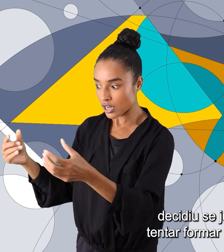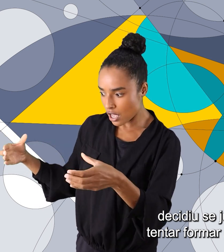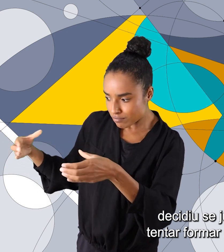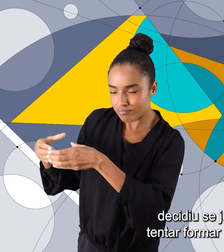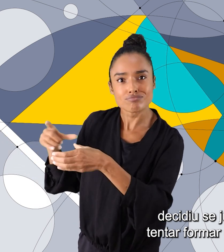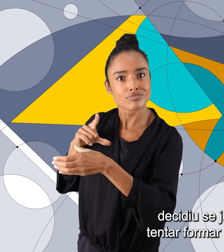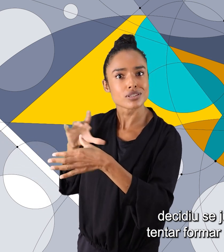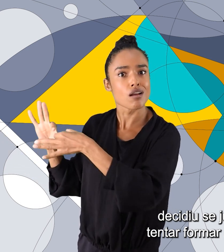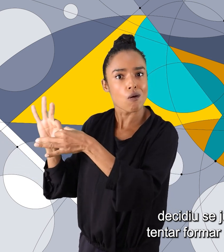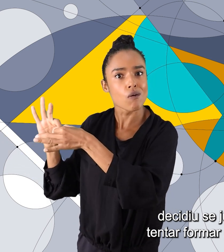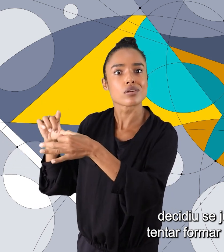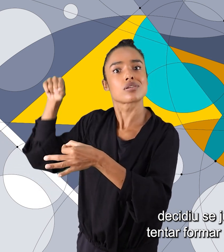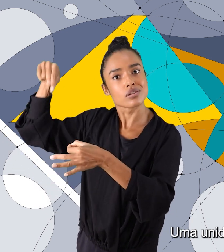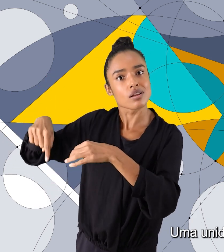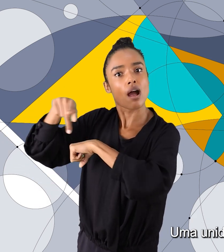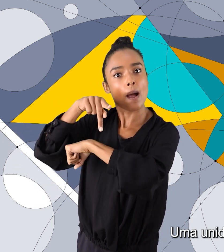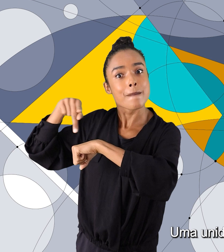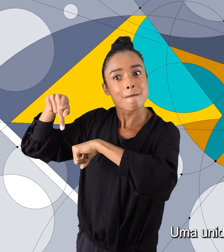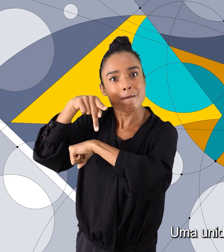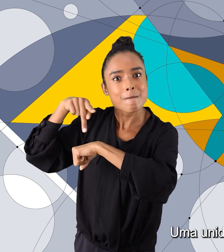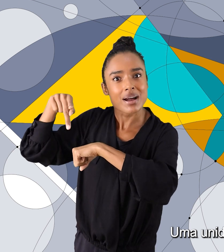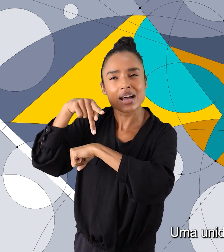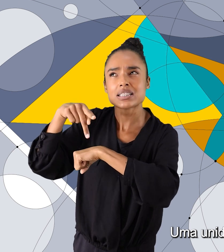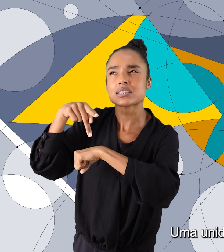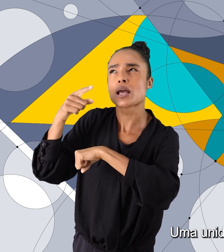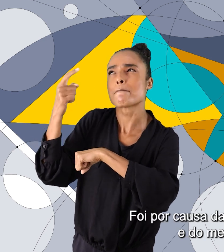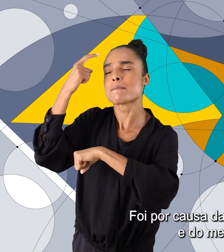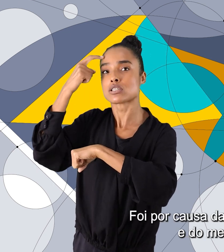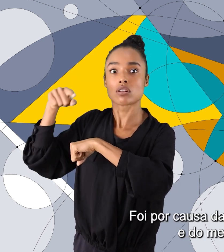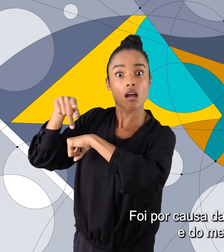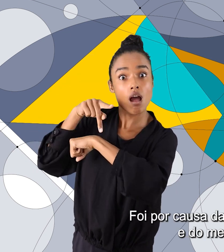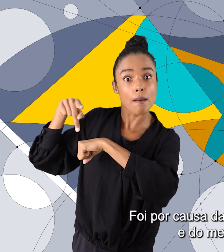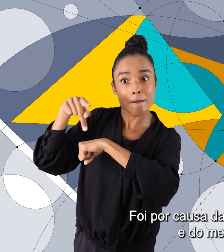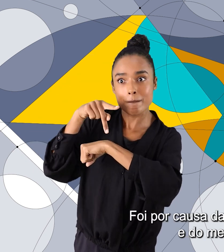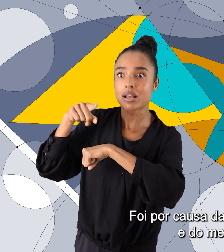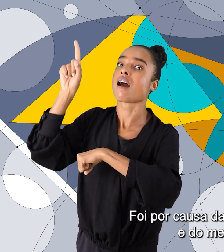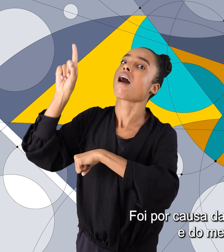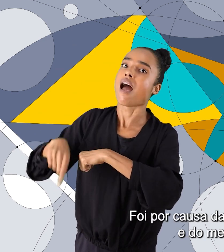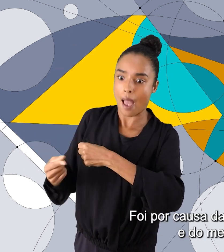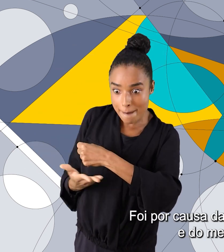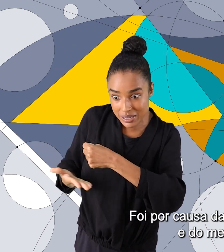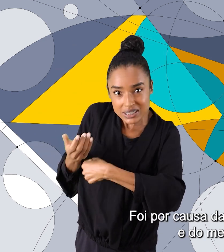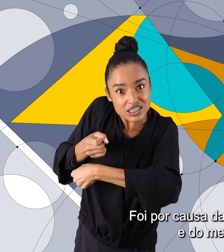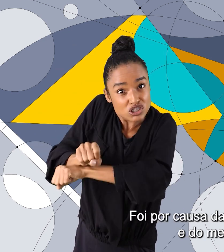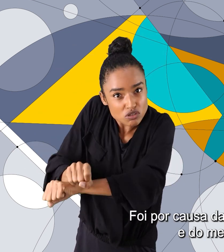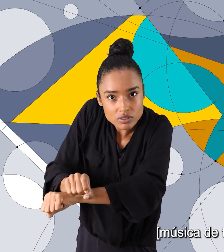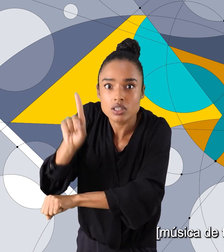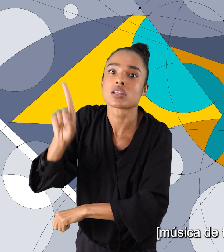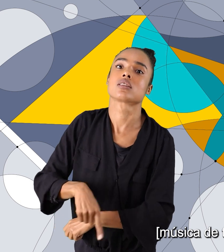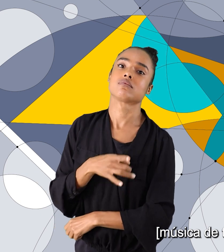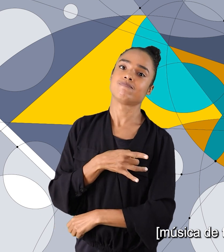tentar formar um país, uma unidade. Foi por causa da escravidão e do